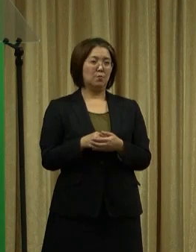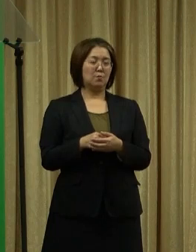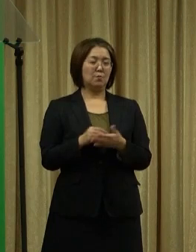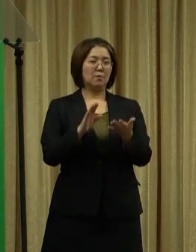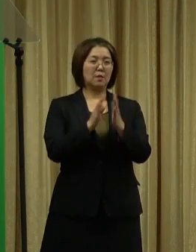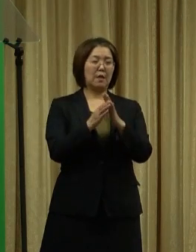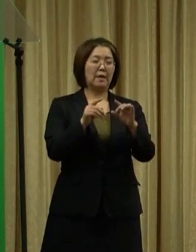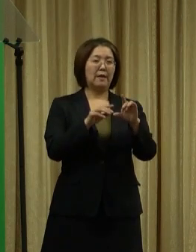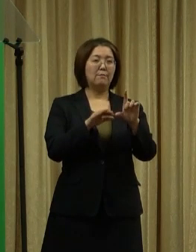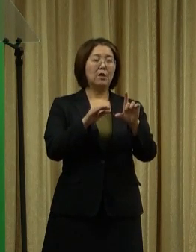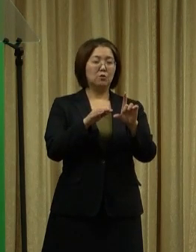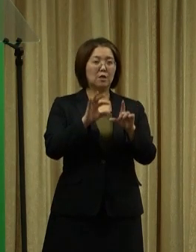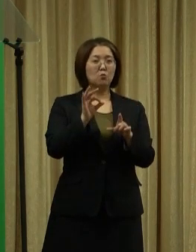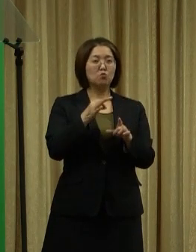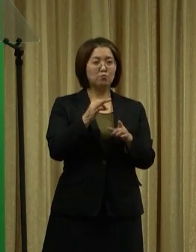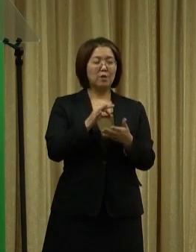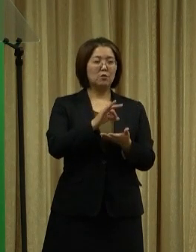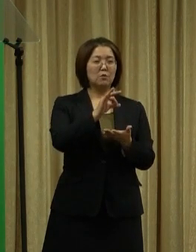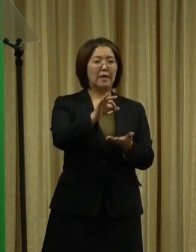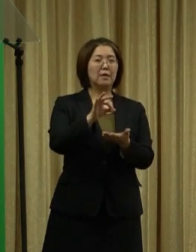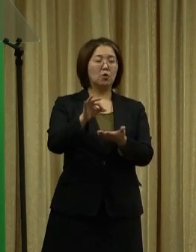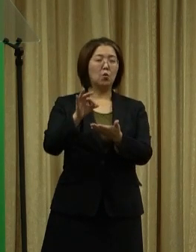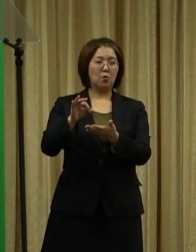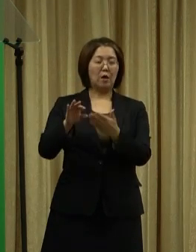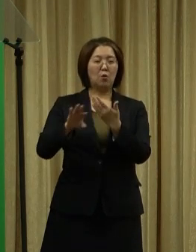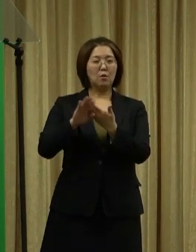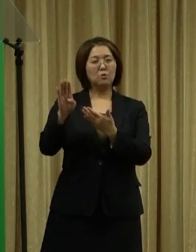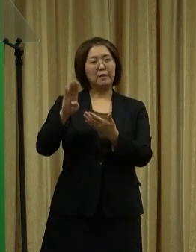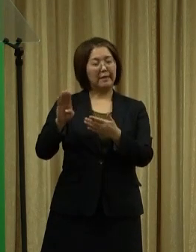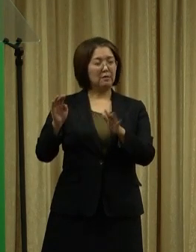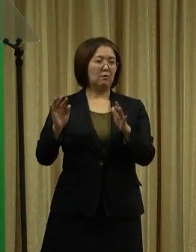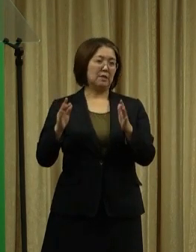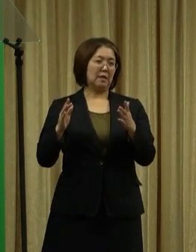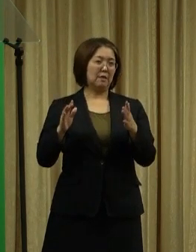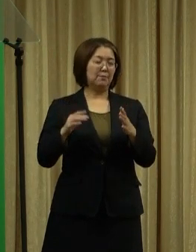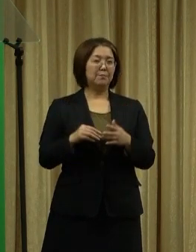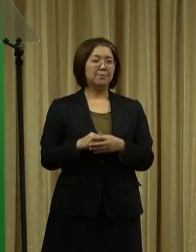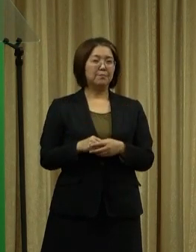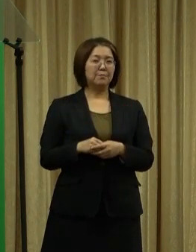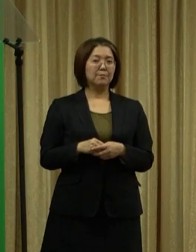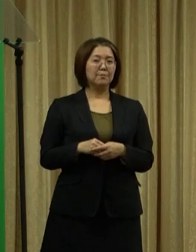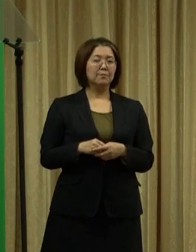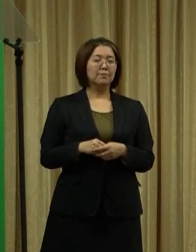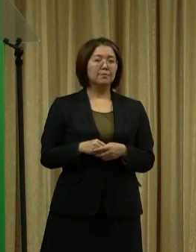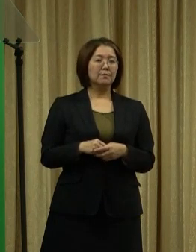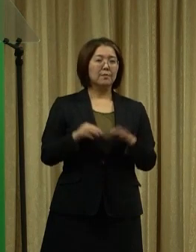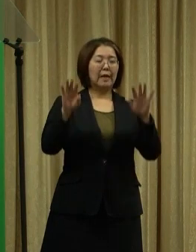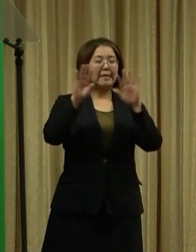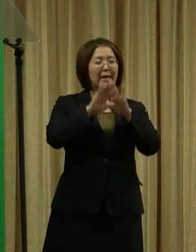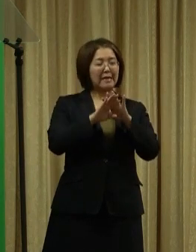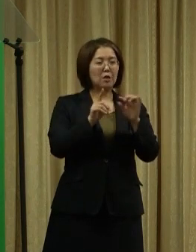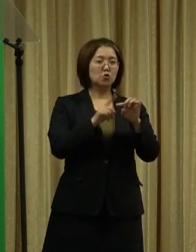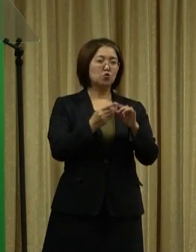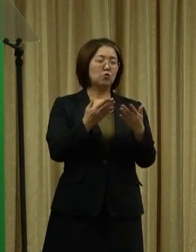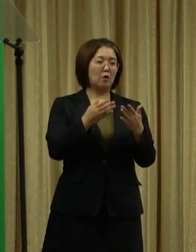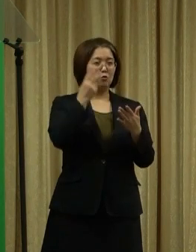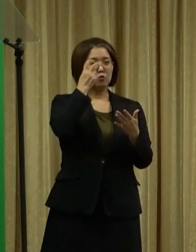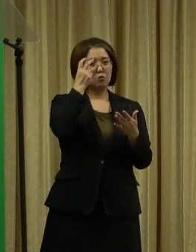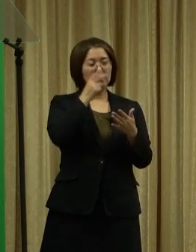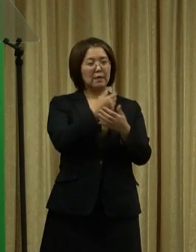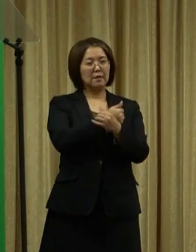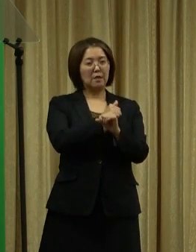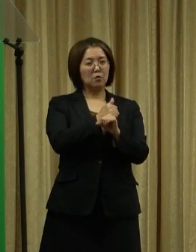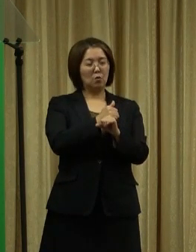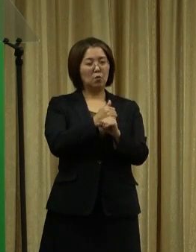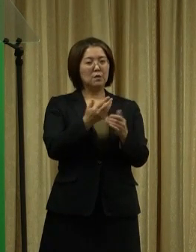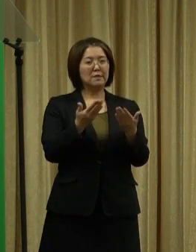県レベルの物品の提供の取り組みが他県で例はありません。もう少し続けますと夜間中学に関する調査検討事